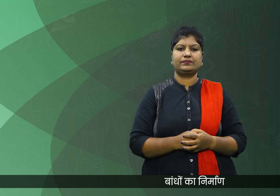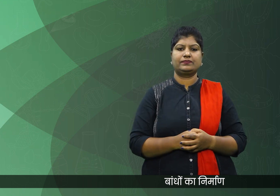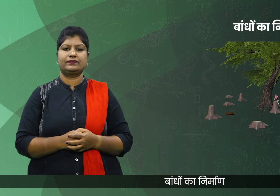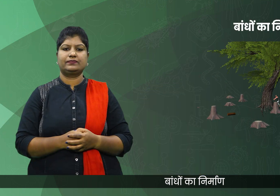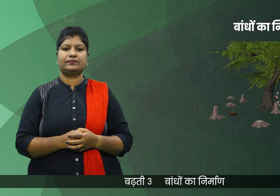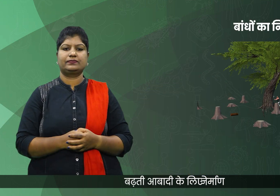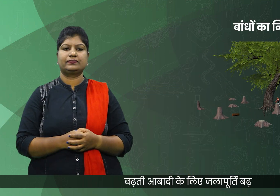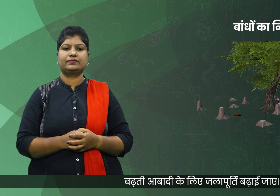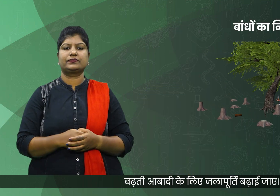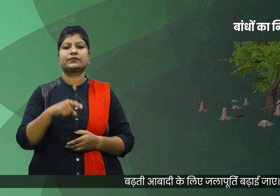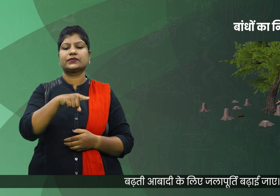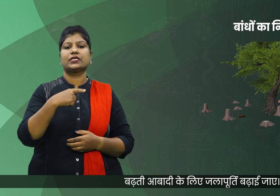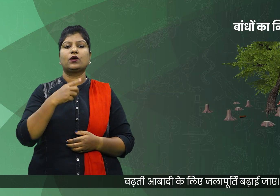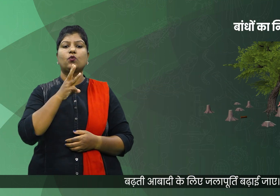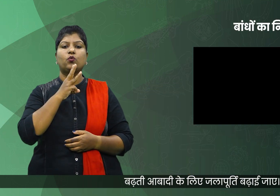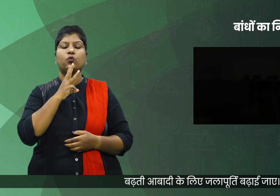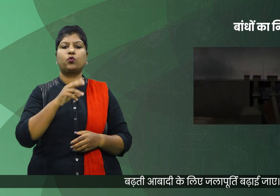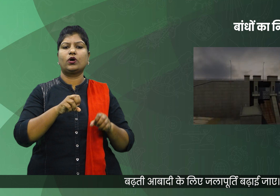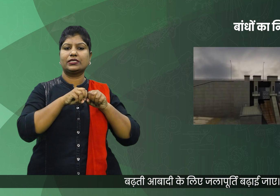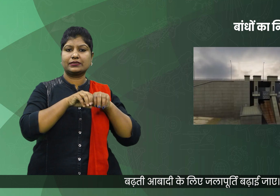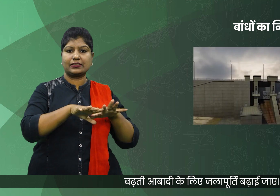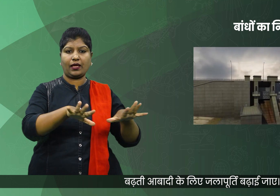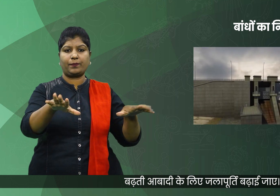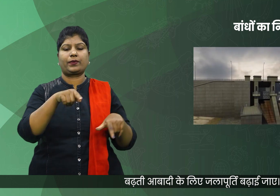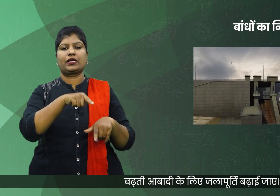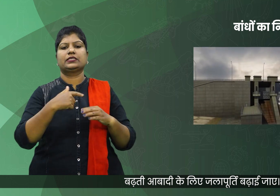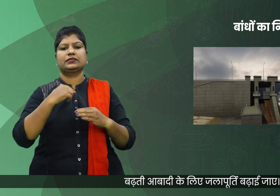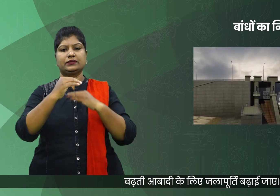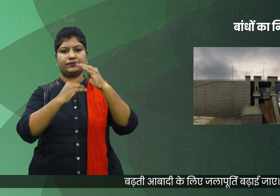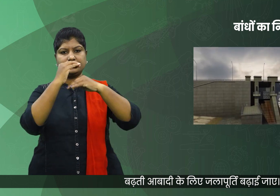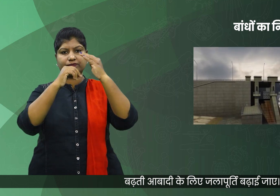बड़ती आबादी के लिए जलापूर्ती बढ़ाई जाए।